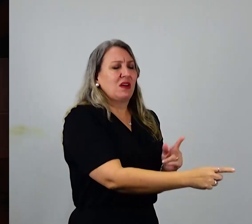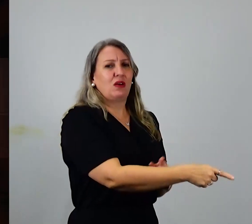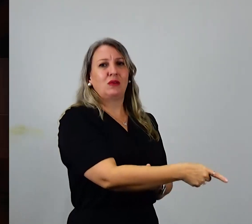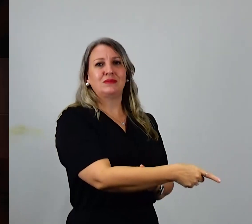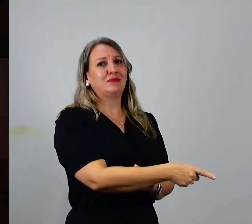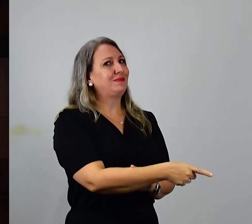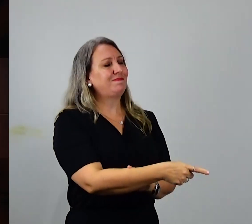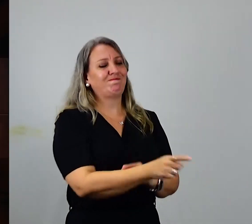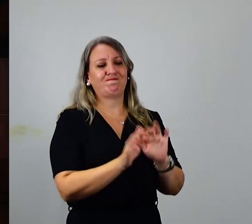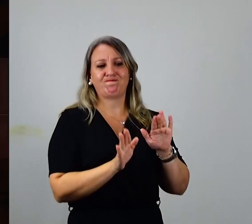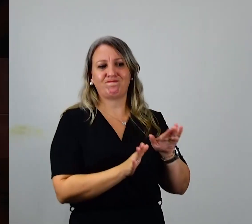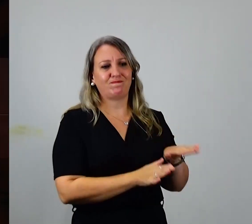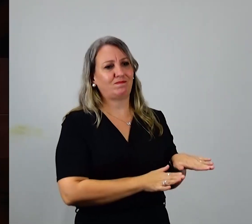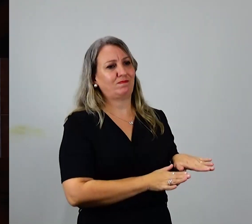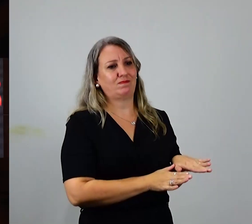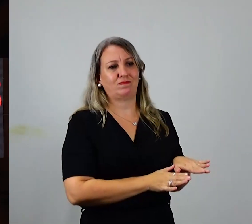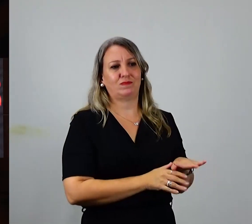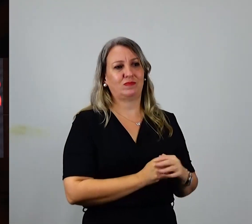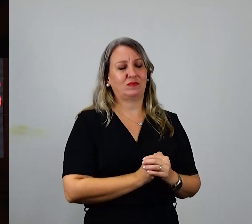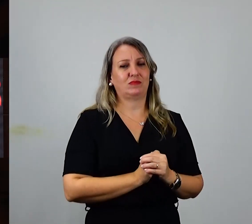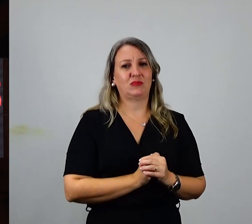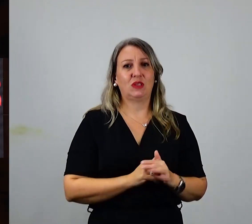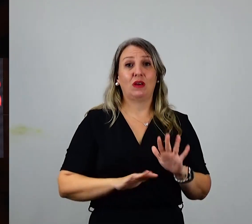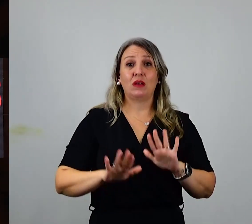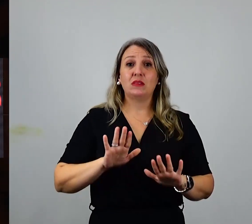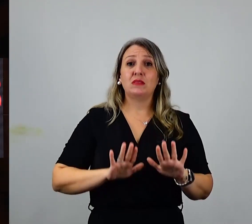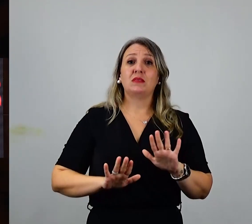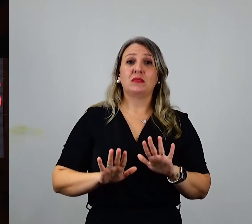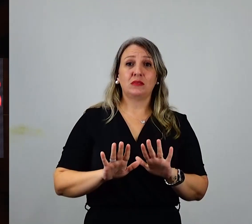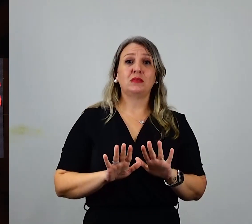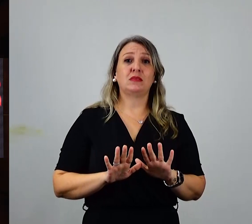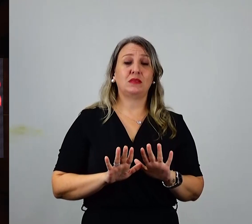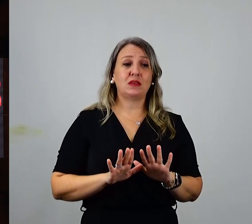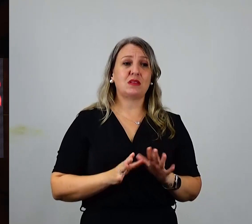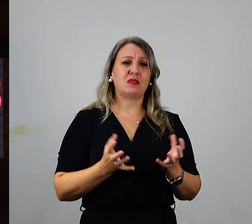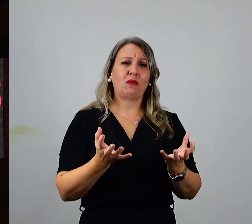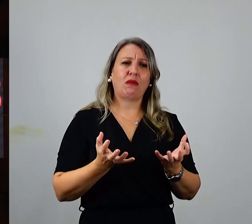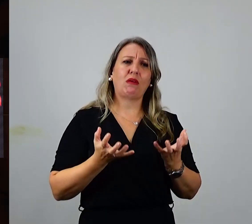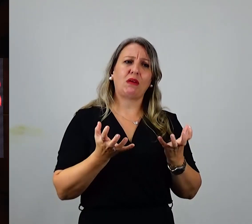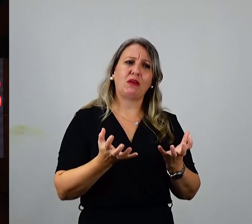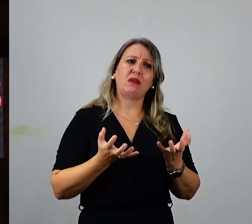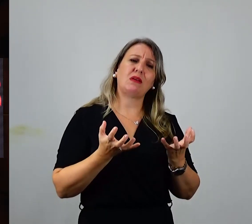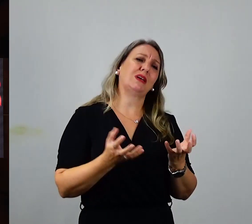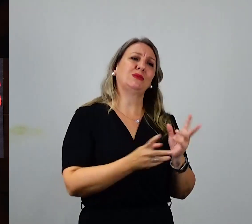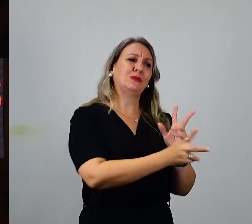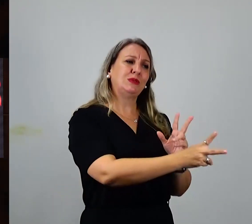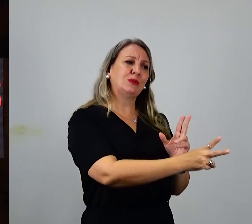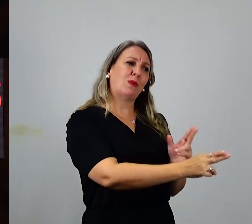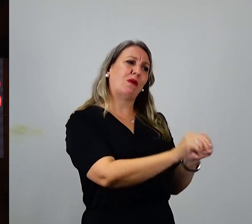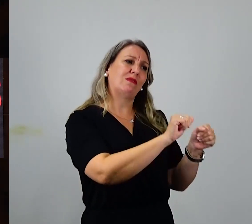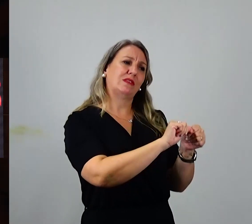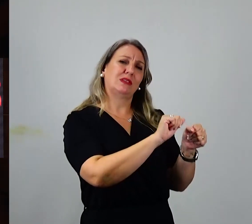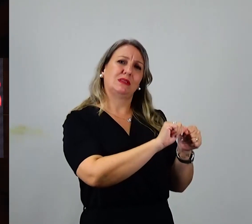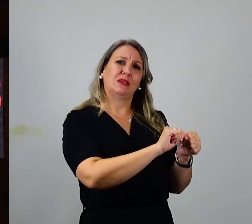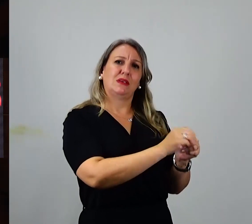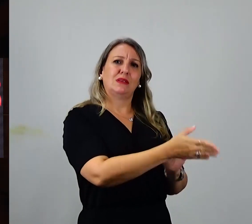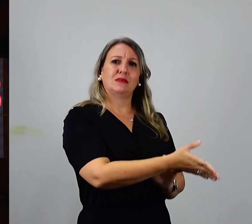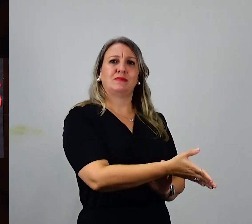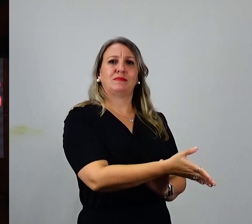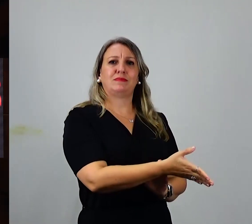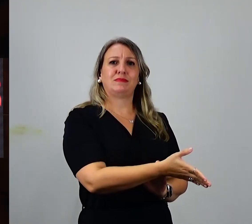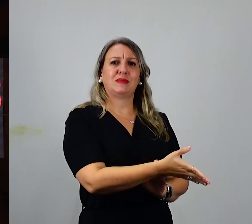nós buscamos algumas coisas que nós sabemos que são dos filhos da ira, porque nós temos